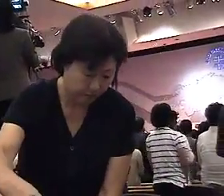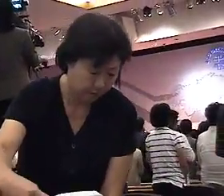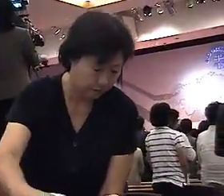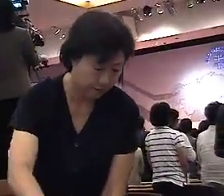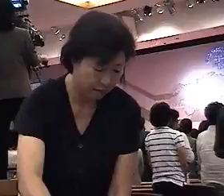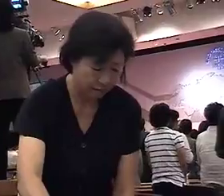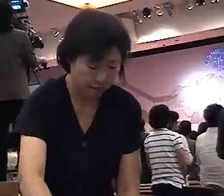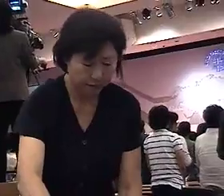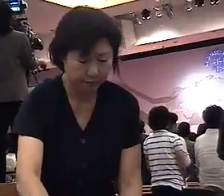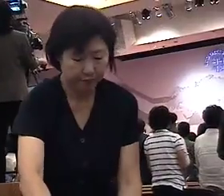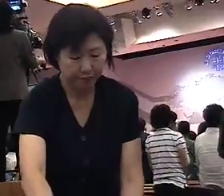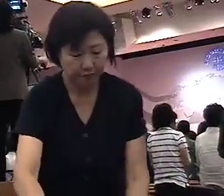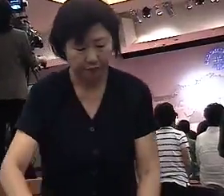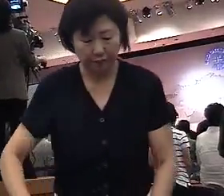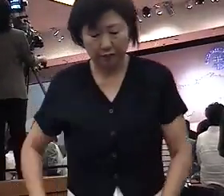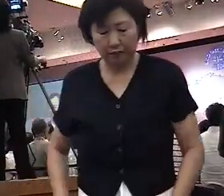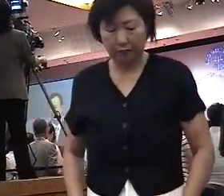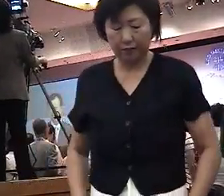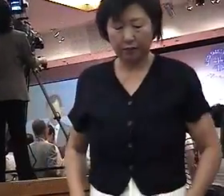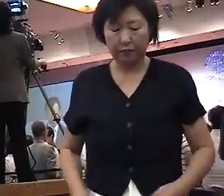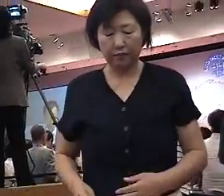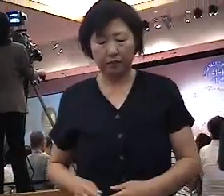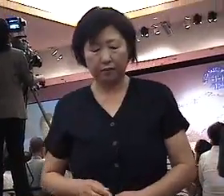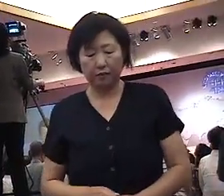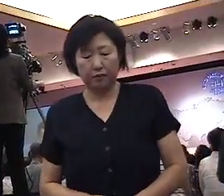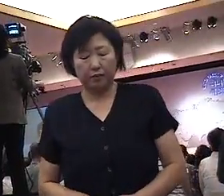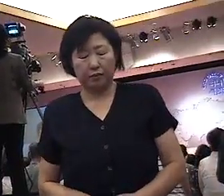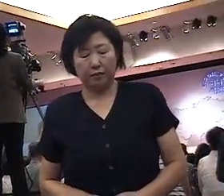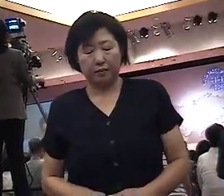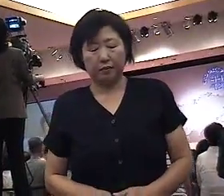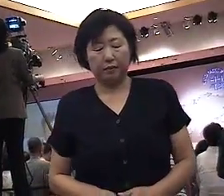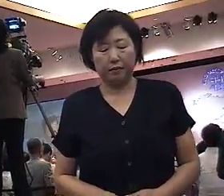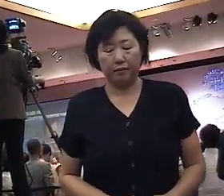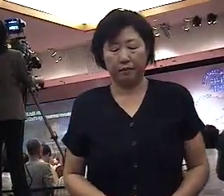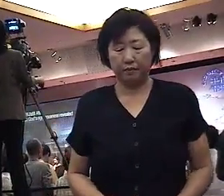예배 마치겠습니다. 축도는 유준웅 목사님께서 해주시겠습니다.